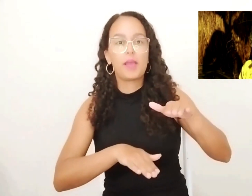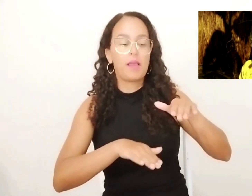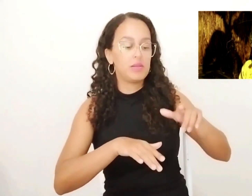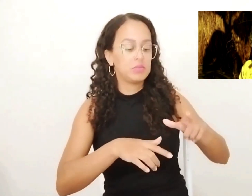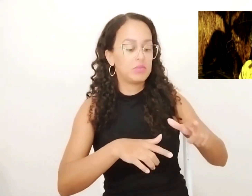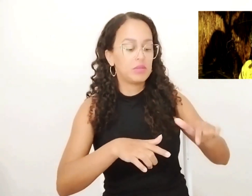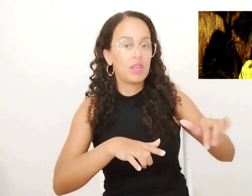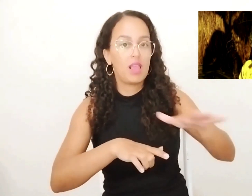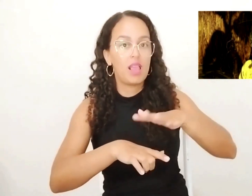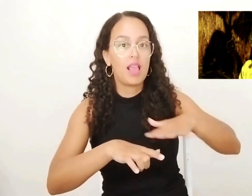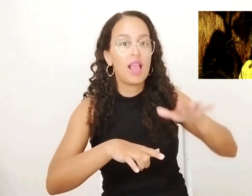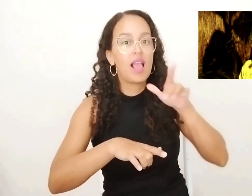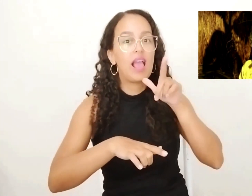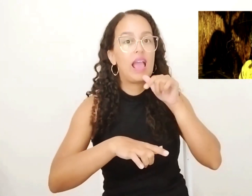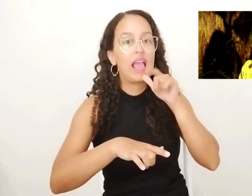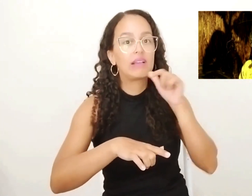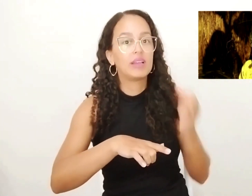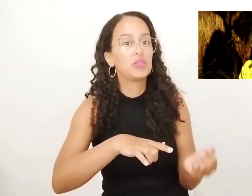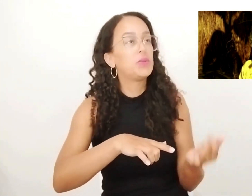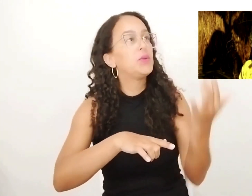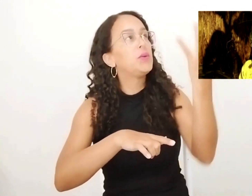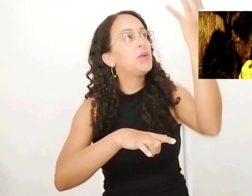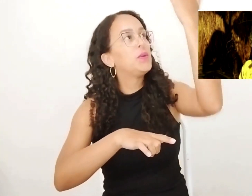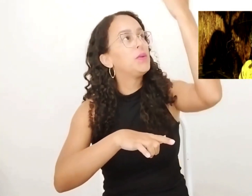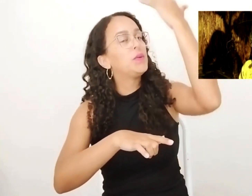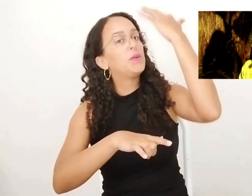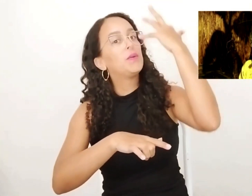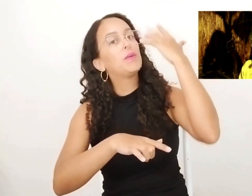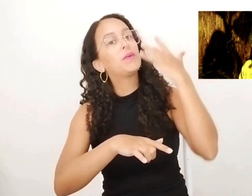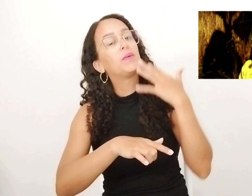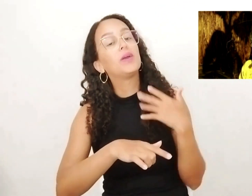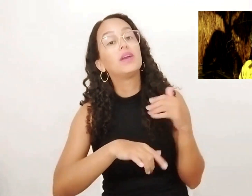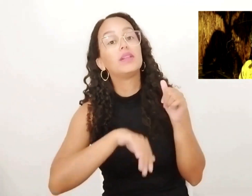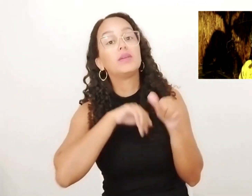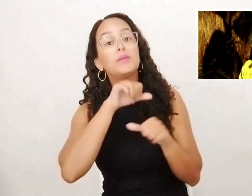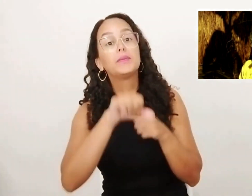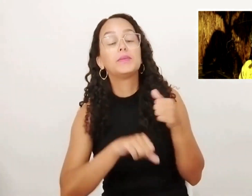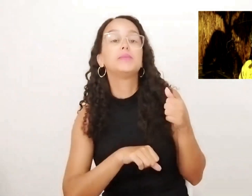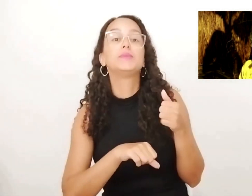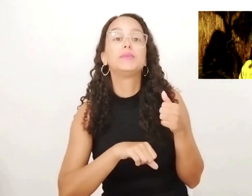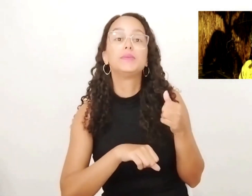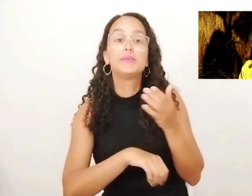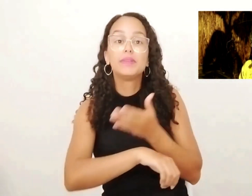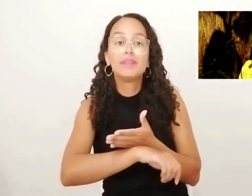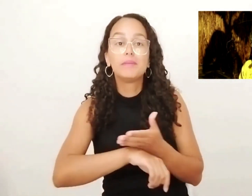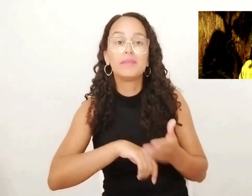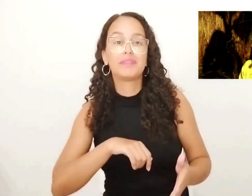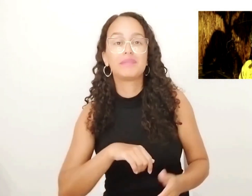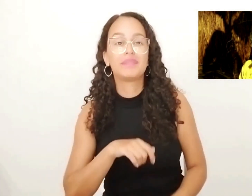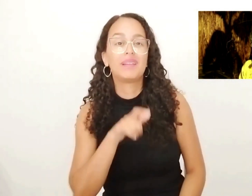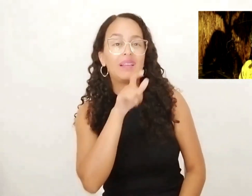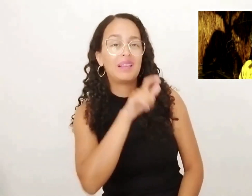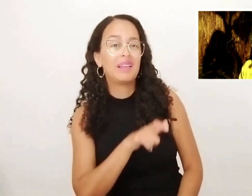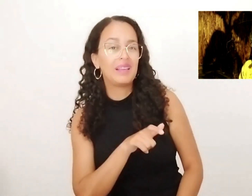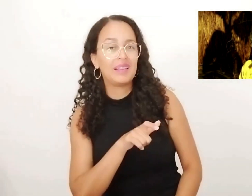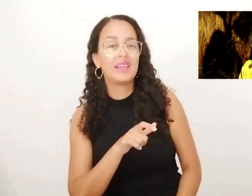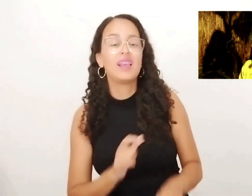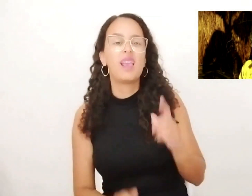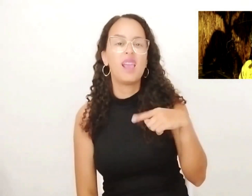Individualista e muito preguiçoso, seu bordão é: ai, que preguiça!